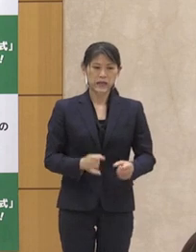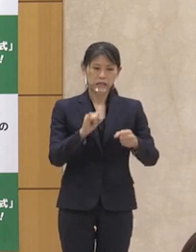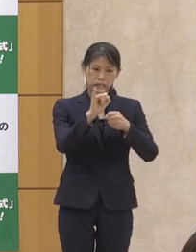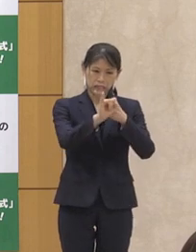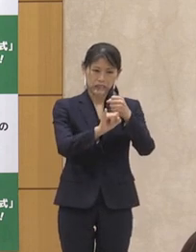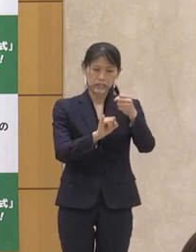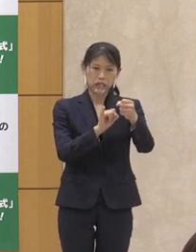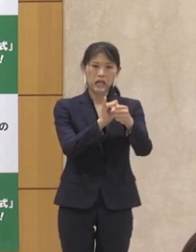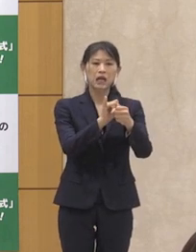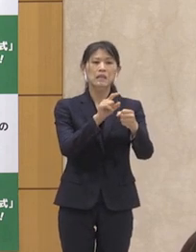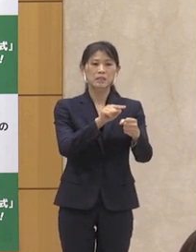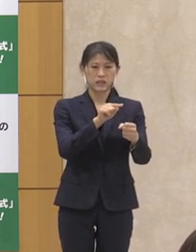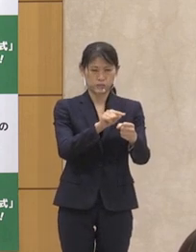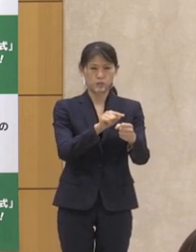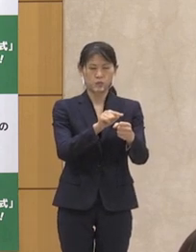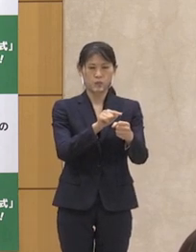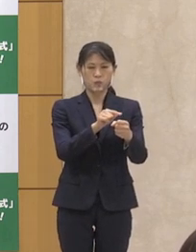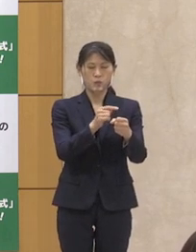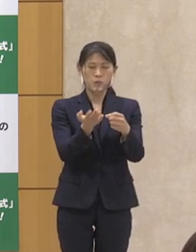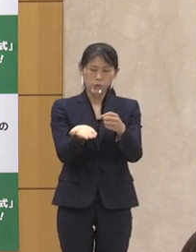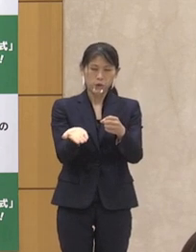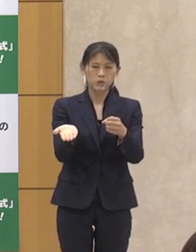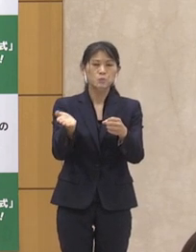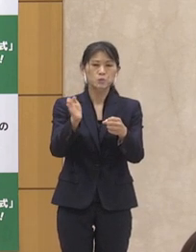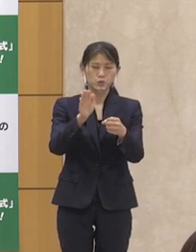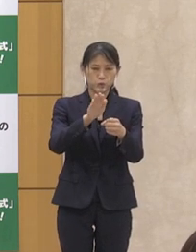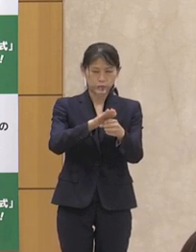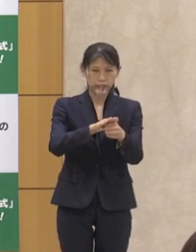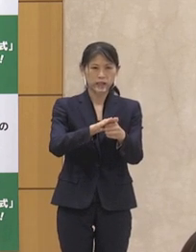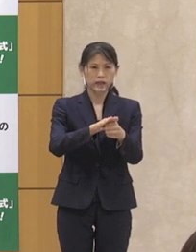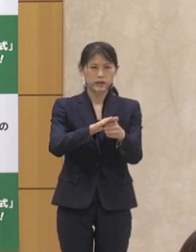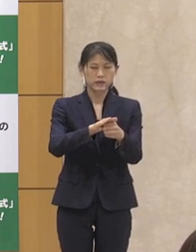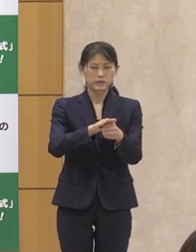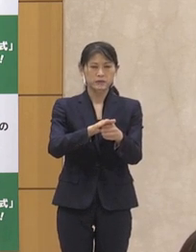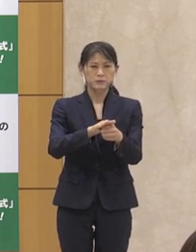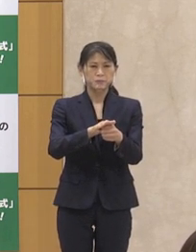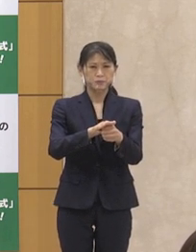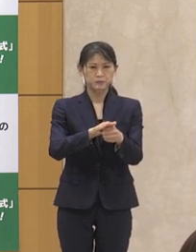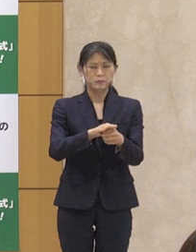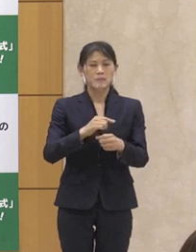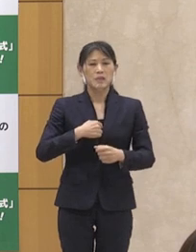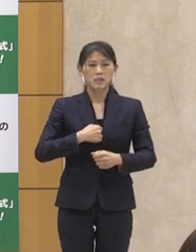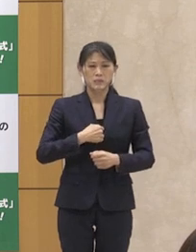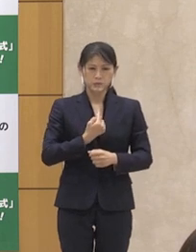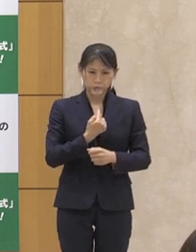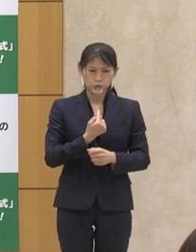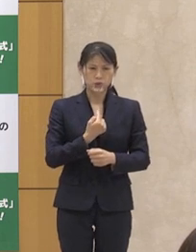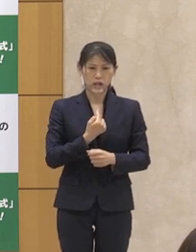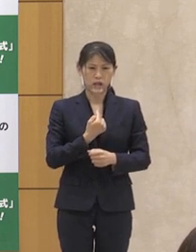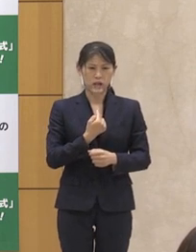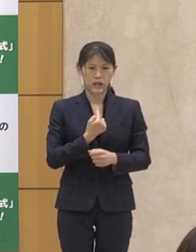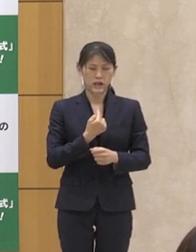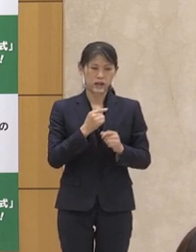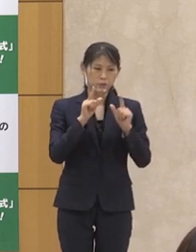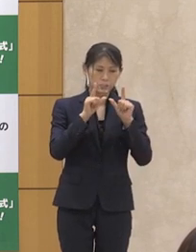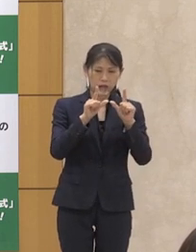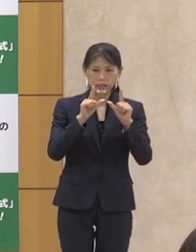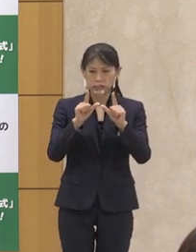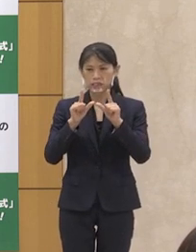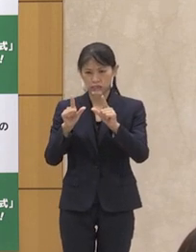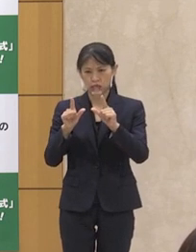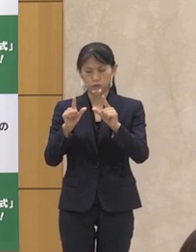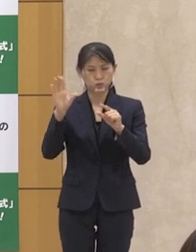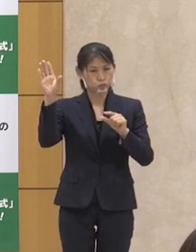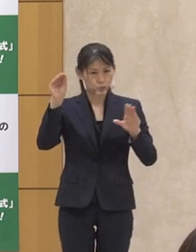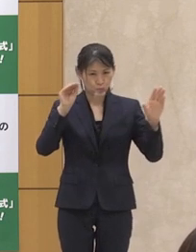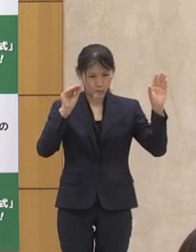世界も含めてですね、そういう自分がいろいろと発信している情